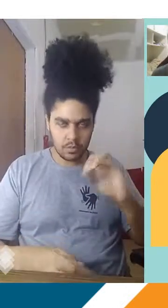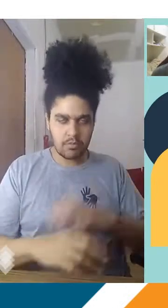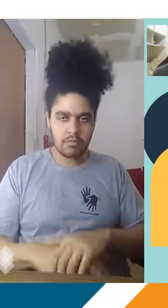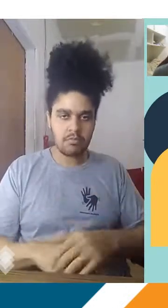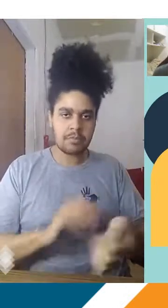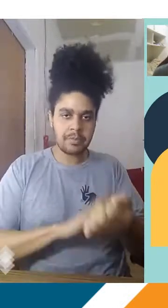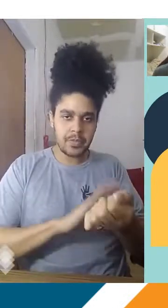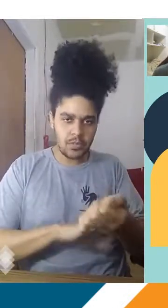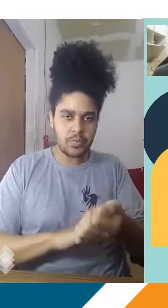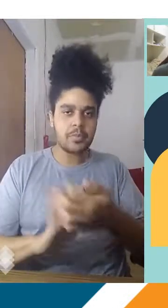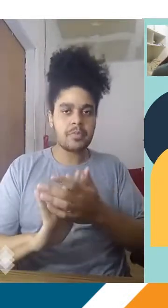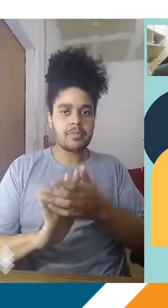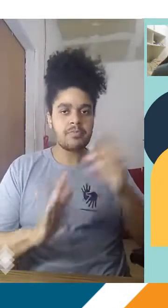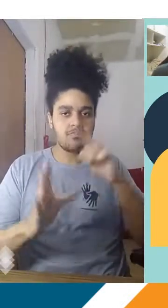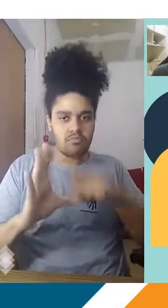coisa que demonstra para o leitor.